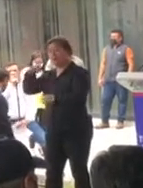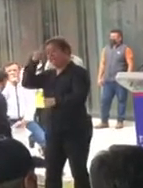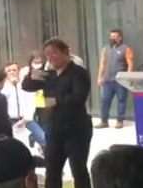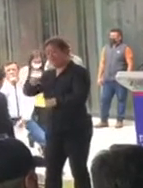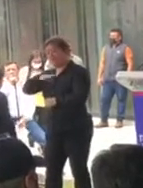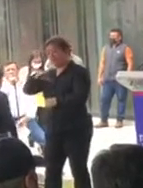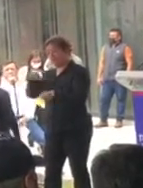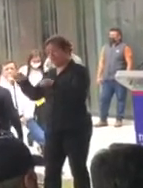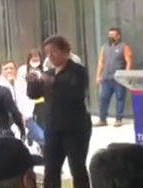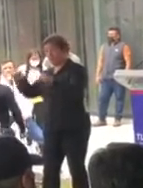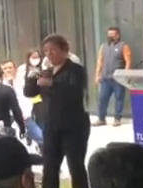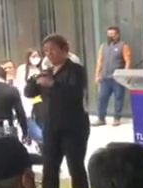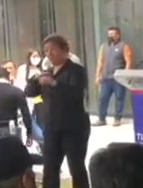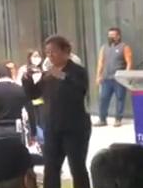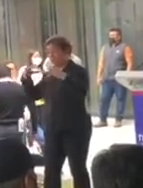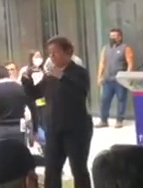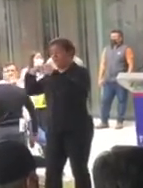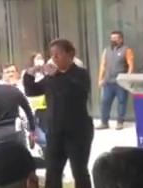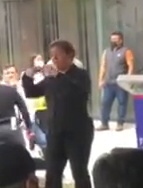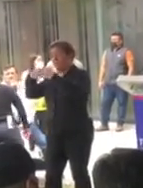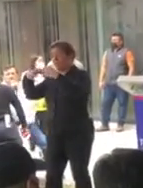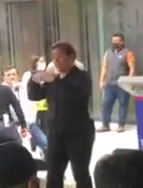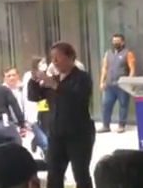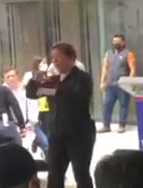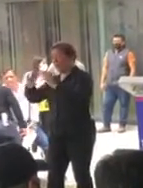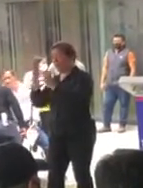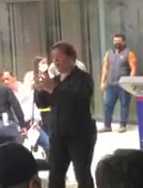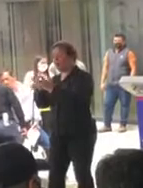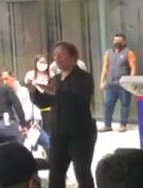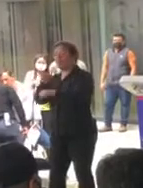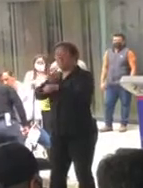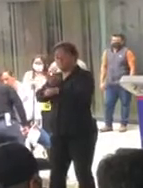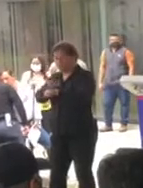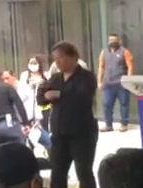con placas tectónicas una norteamericana